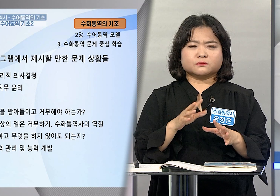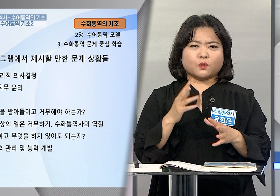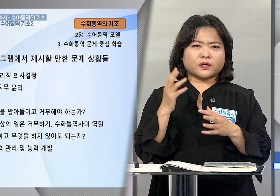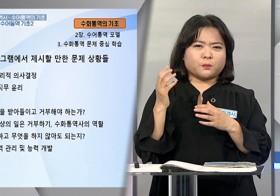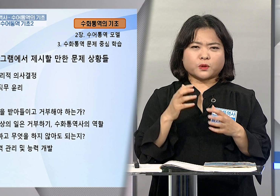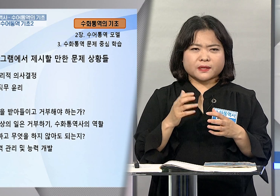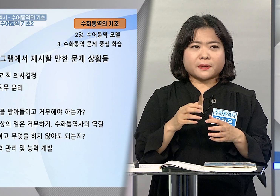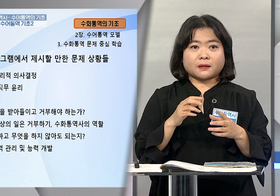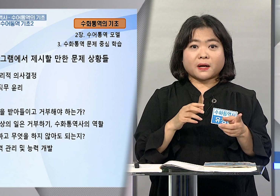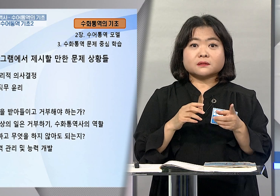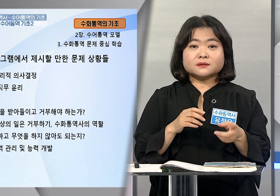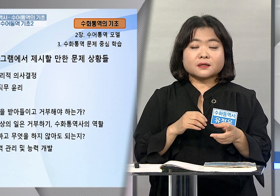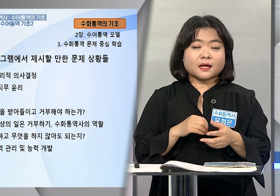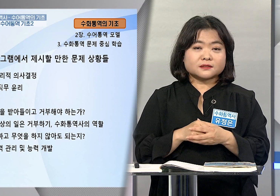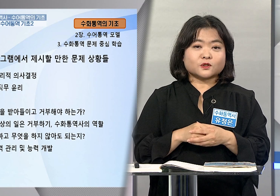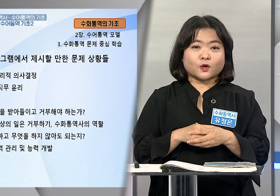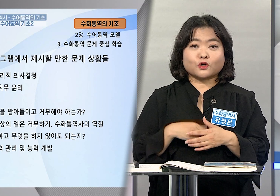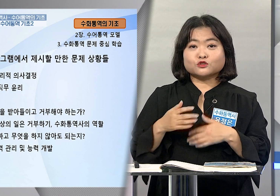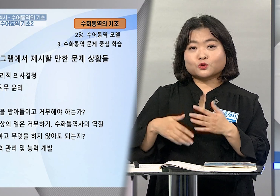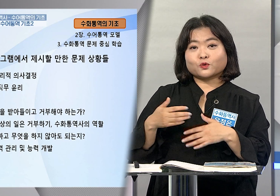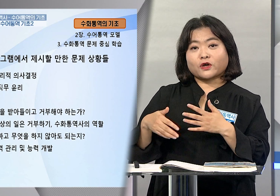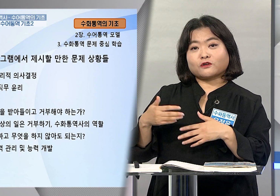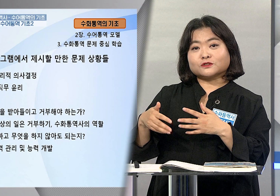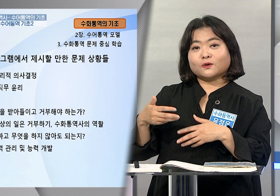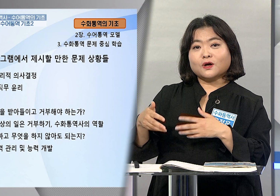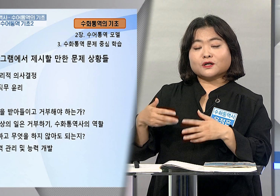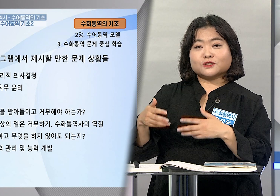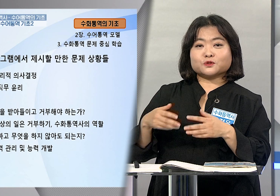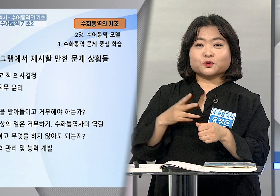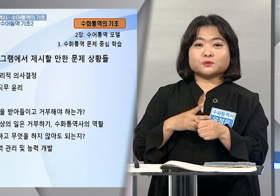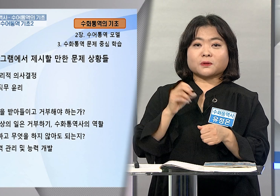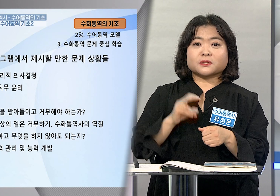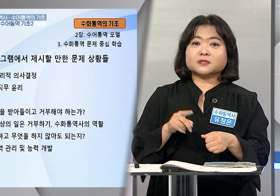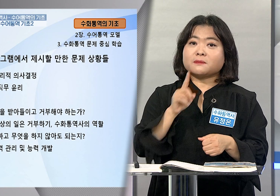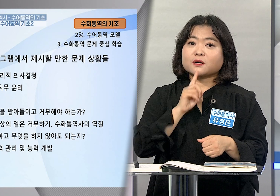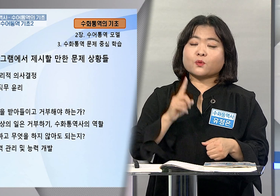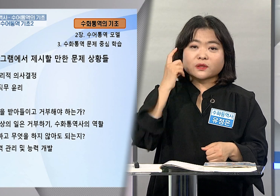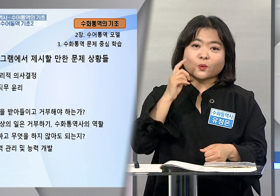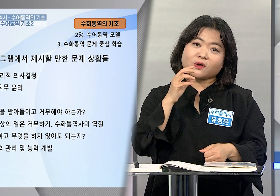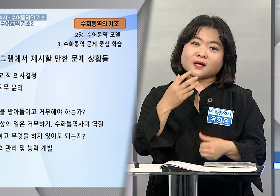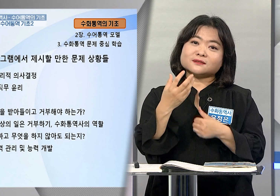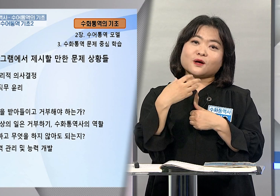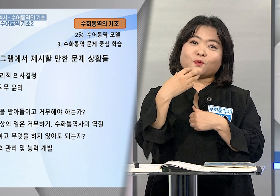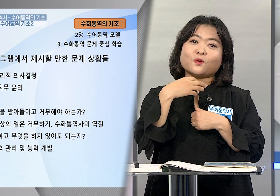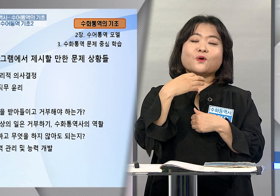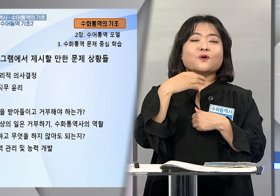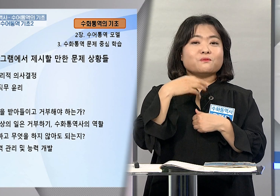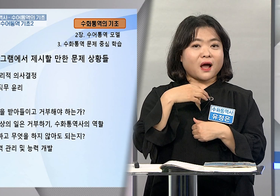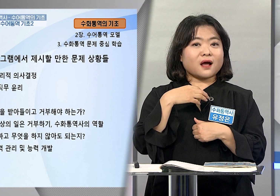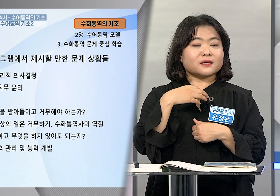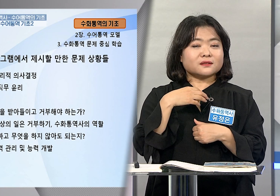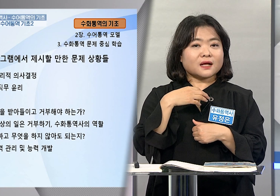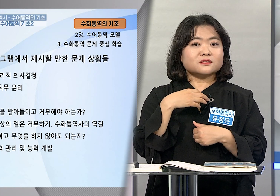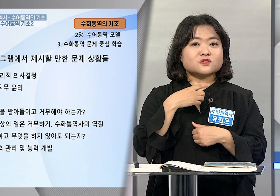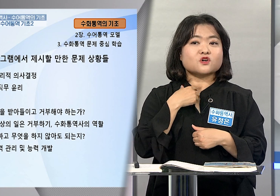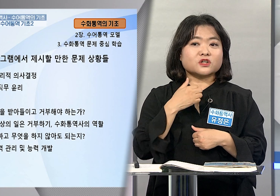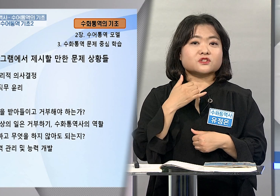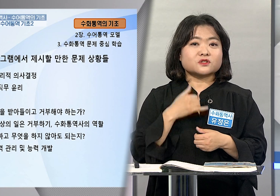머리가 복잡하다. 막 이런 얘기를 하시는 거예요. 내가 그걸 통역했거든요. 그랬더니 교수님 갑자기 그 말을 왜 통역하느냐고 막 얘기를 한 적이